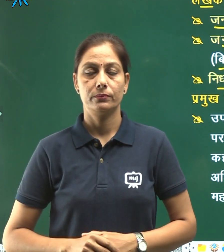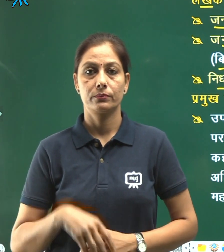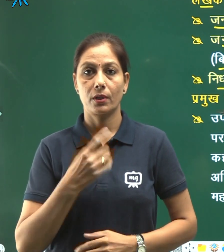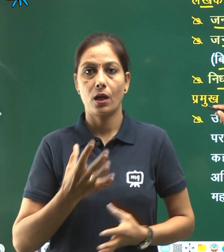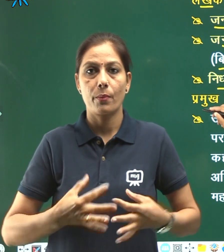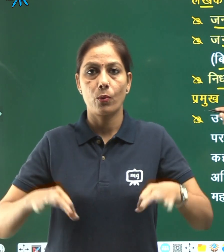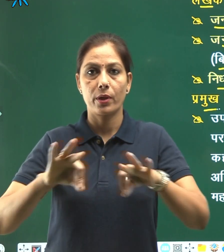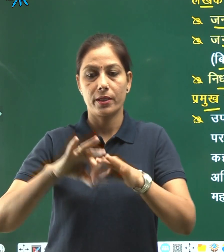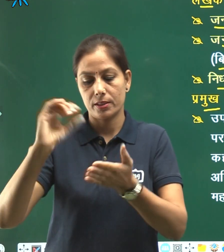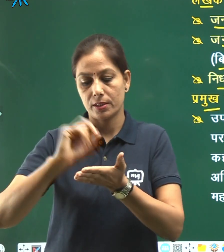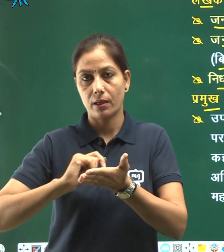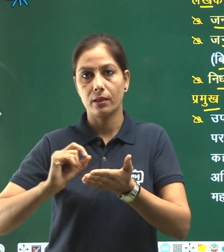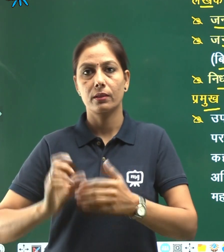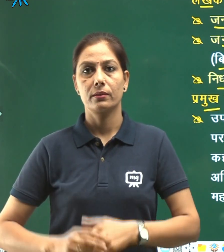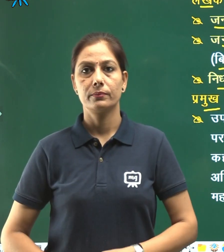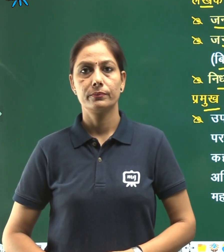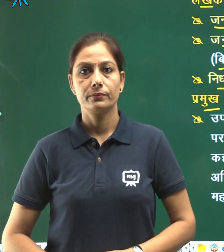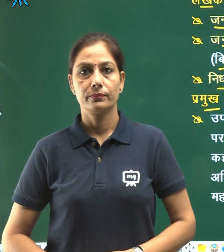इनकी प्रमुख रचनाएं